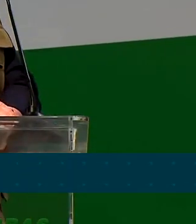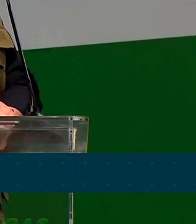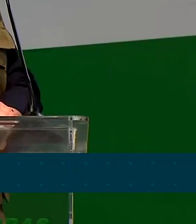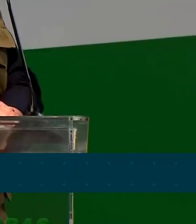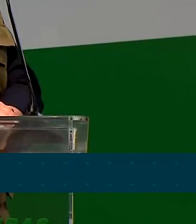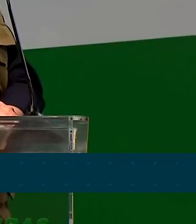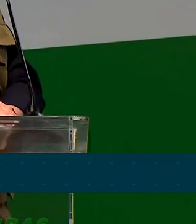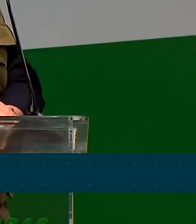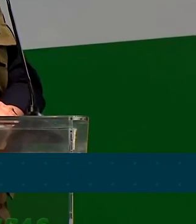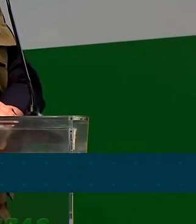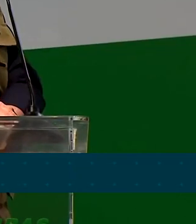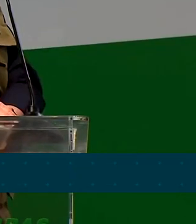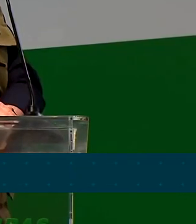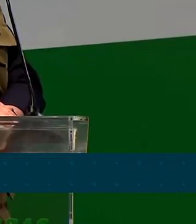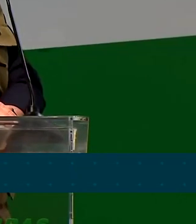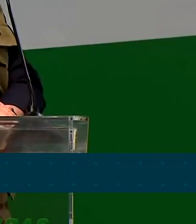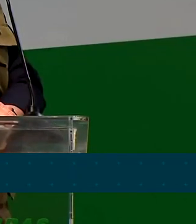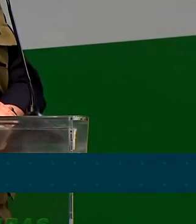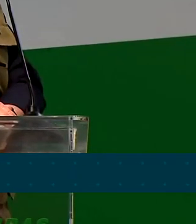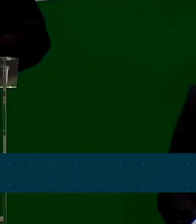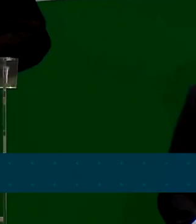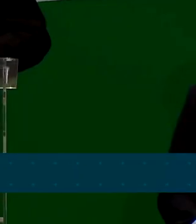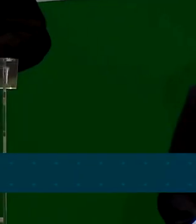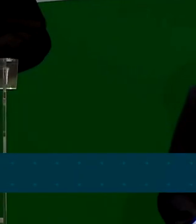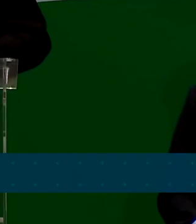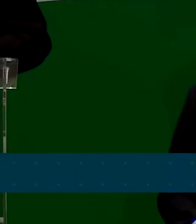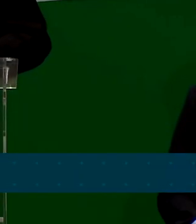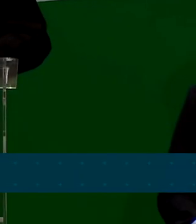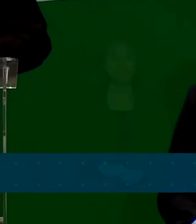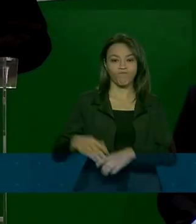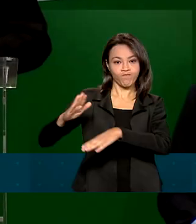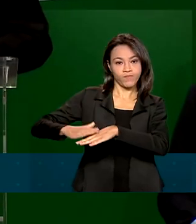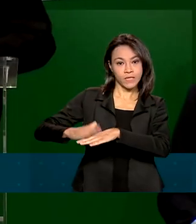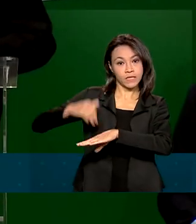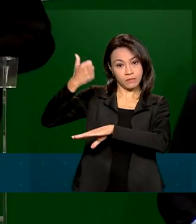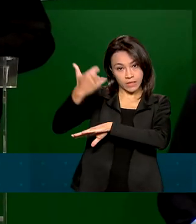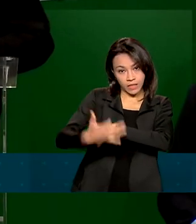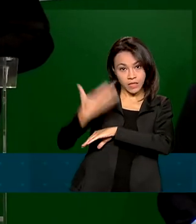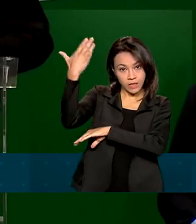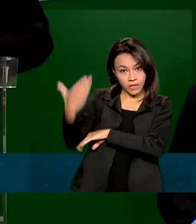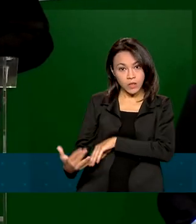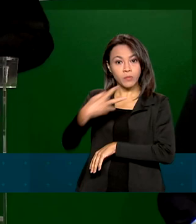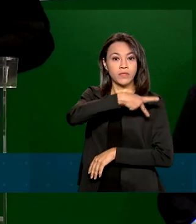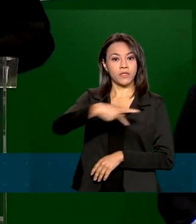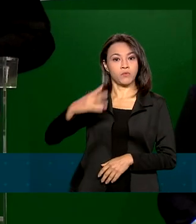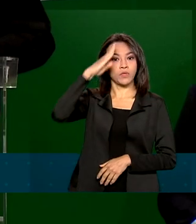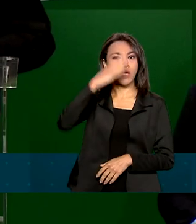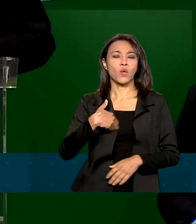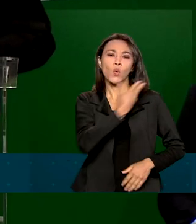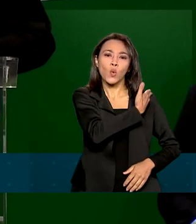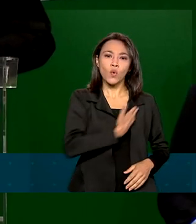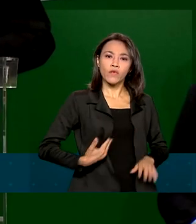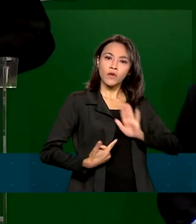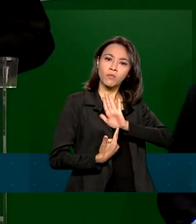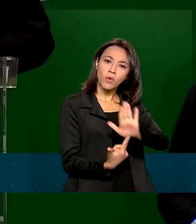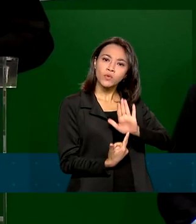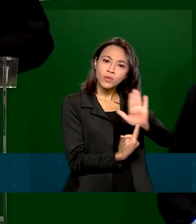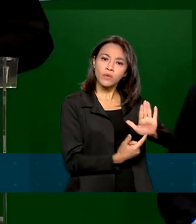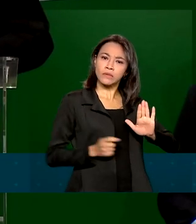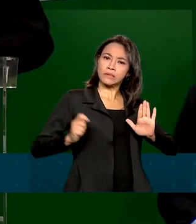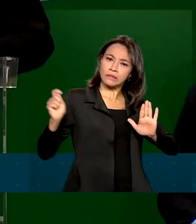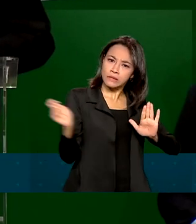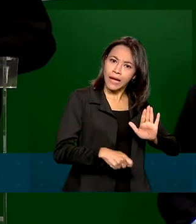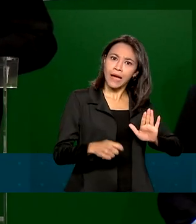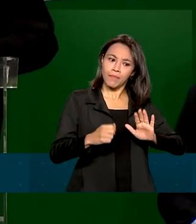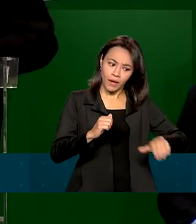em exploração e produção de petróleo. Segundo o presidente Jair Bolsonaro, o governo mostrou que é possível recuperar